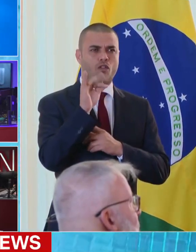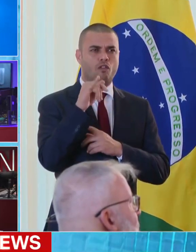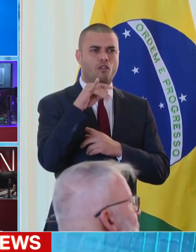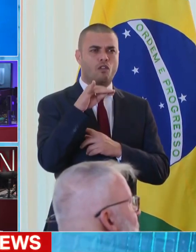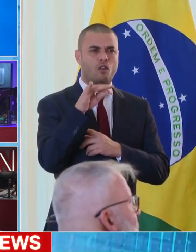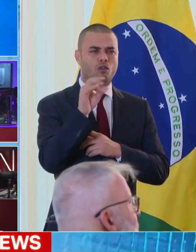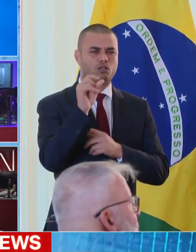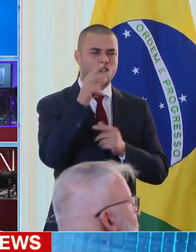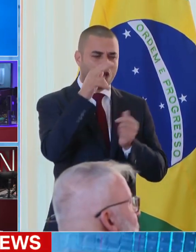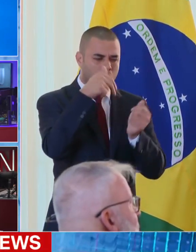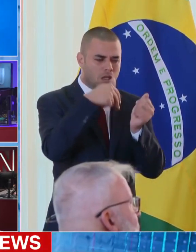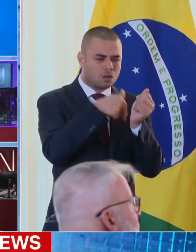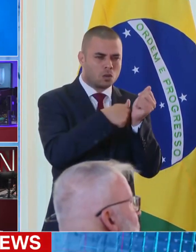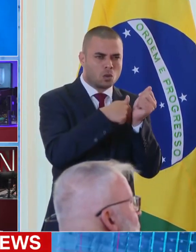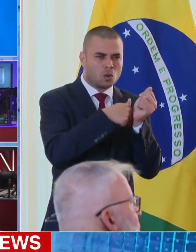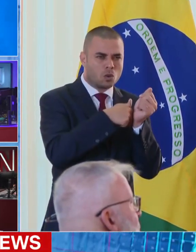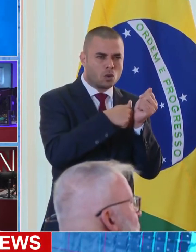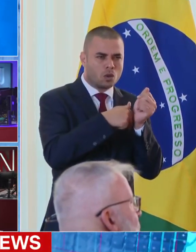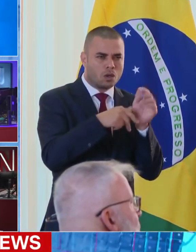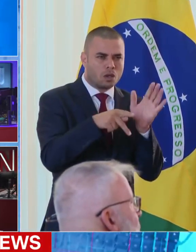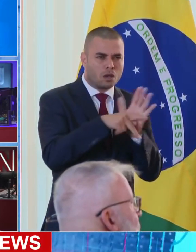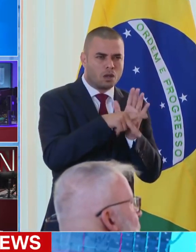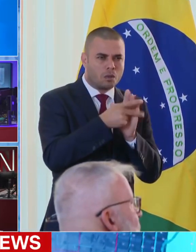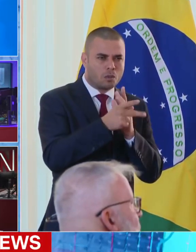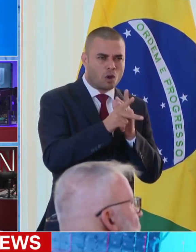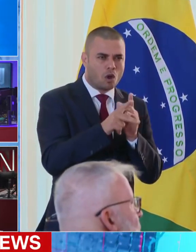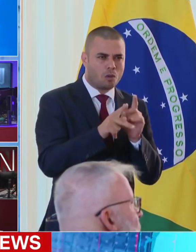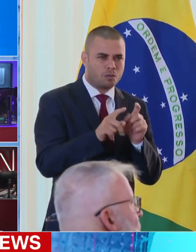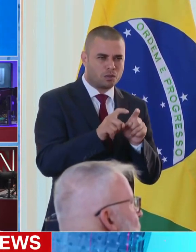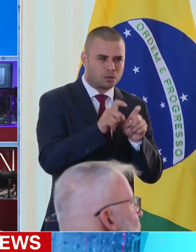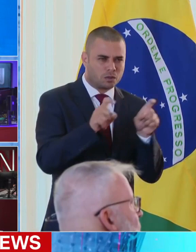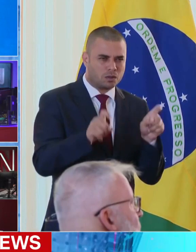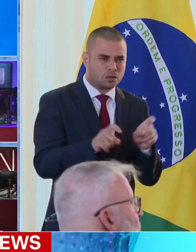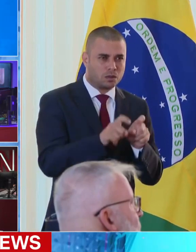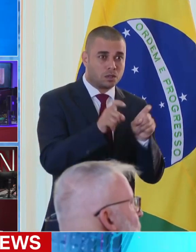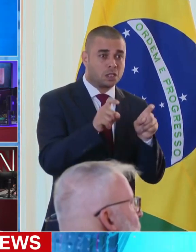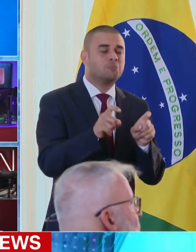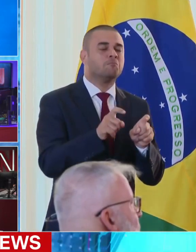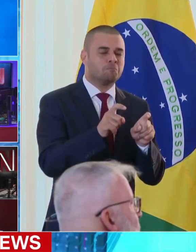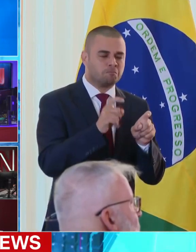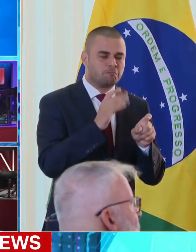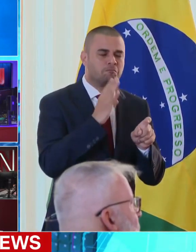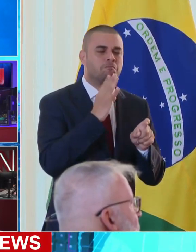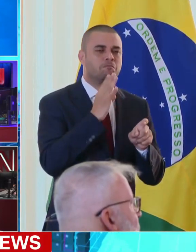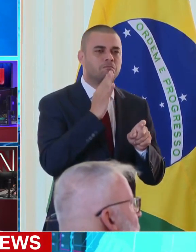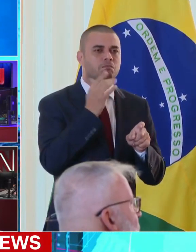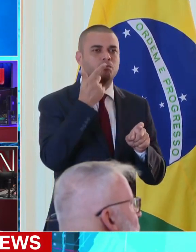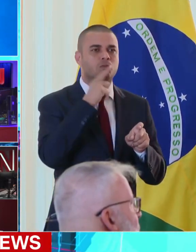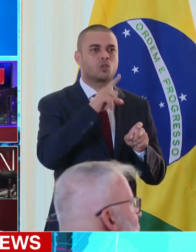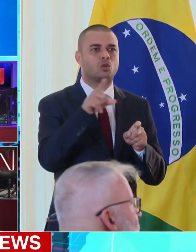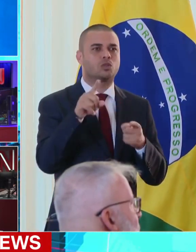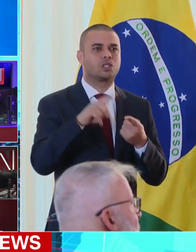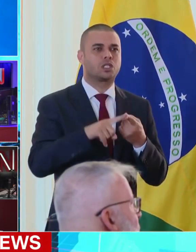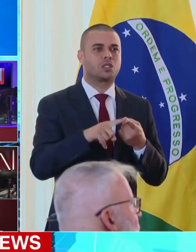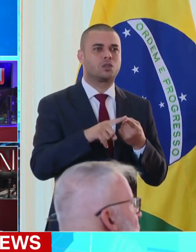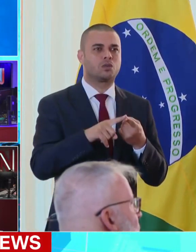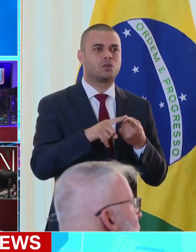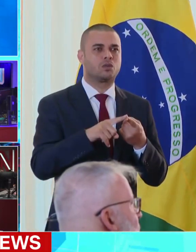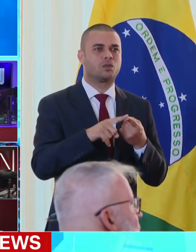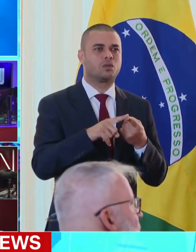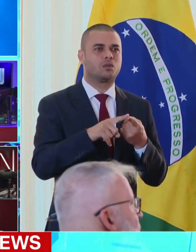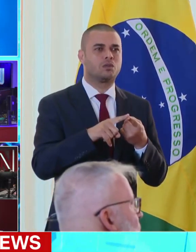esse ponto sensacional que você traz que é né primeiro ele diz o seguinte não dá para ouvir esse